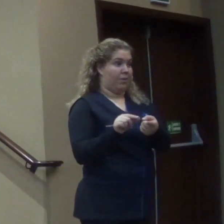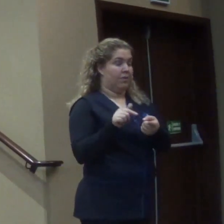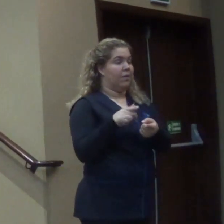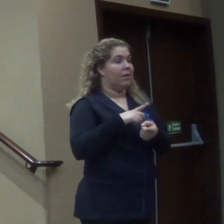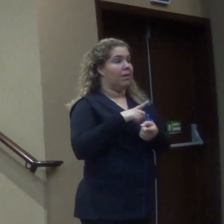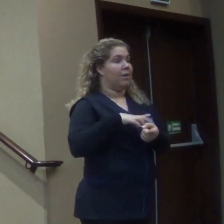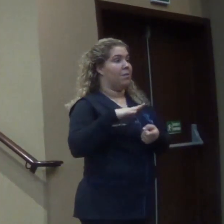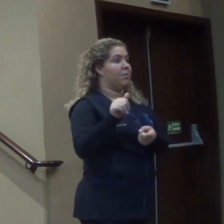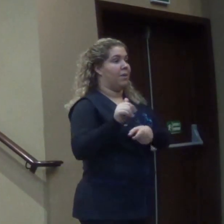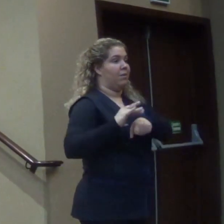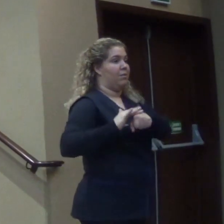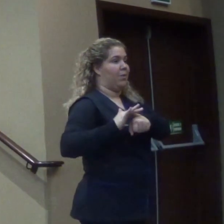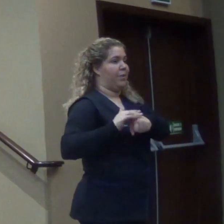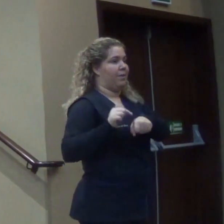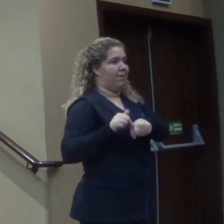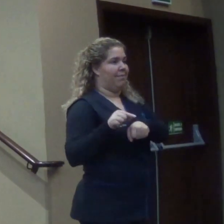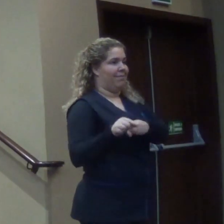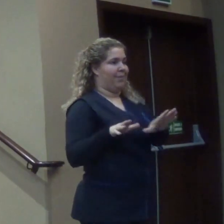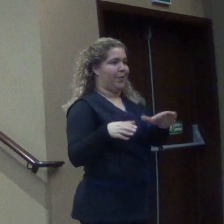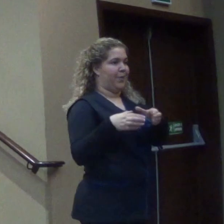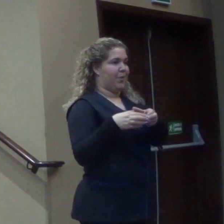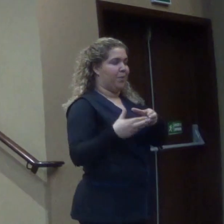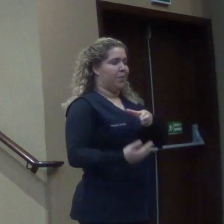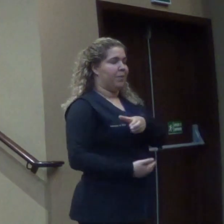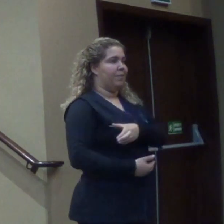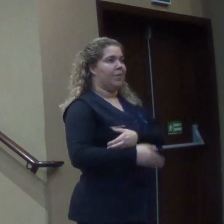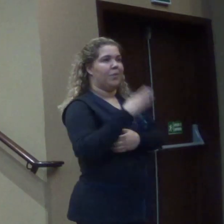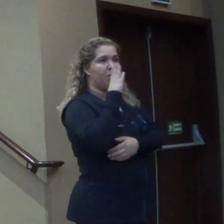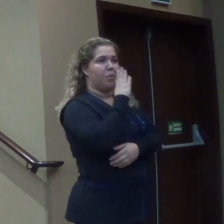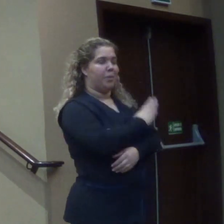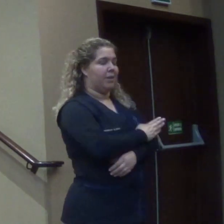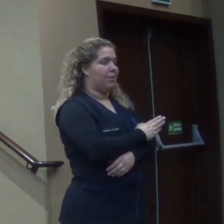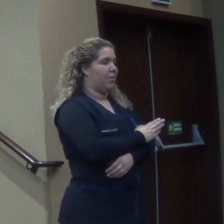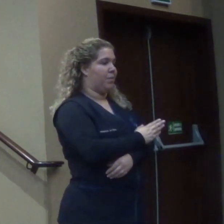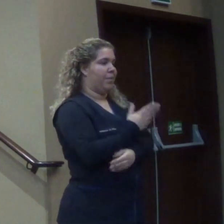fatores importantes nesse estudo: consumo de carne,